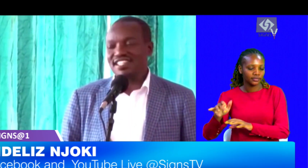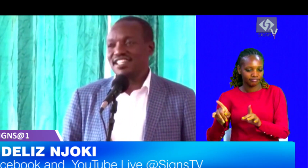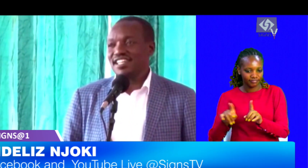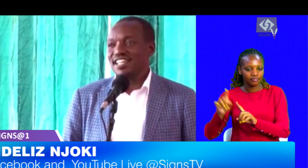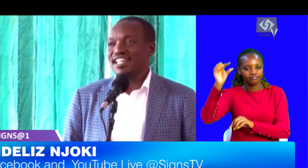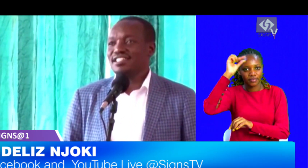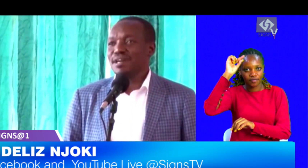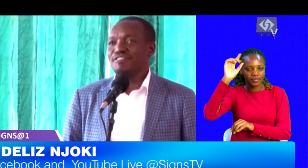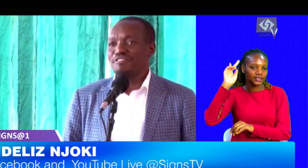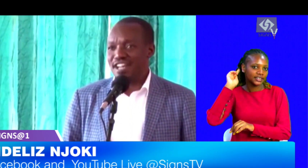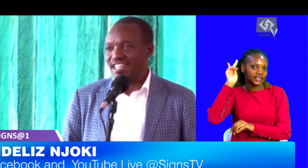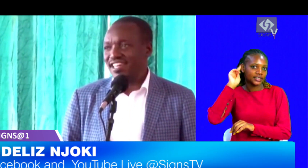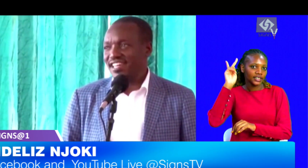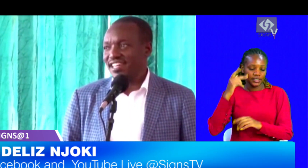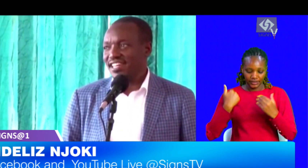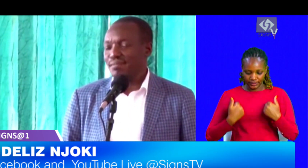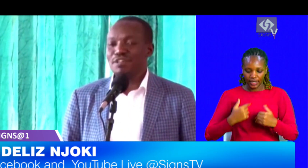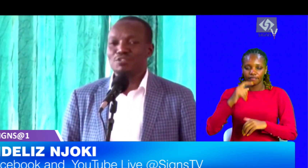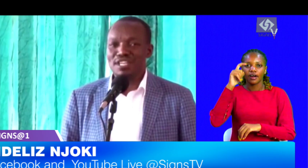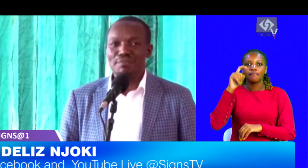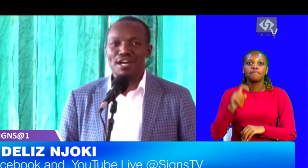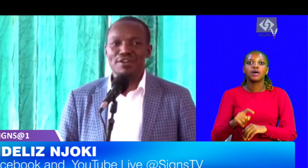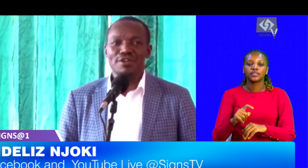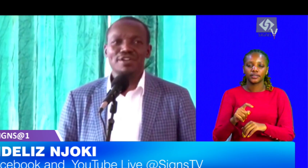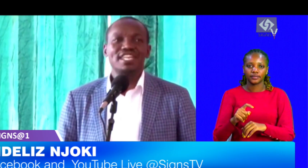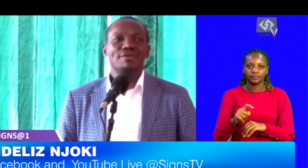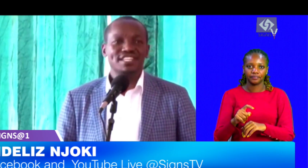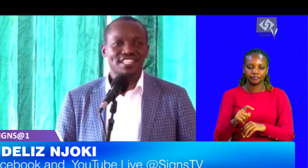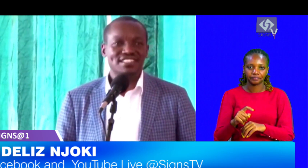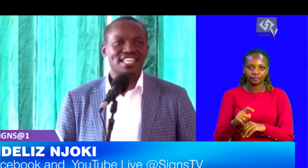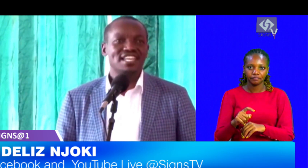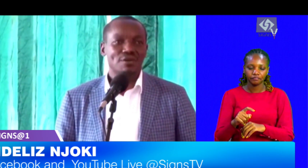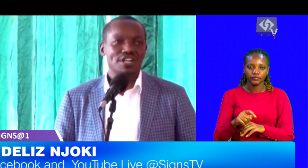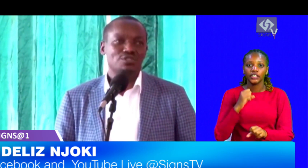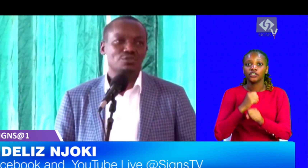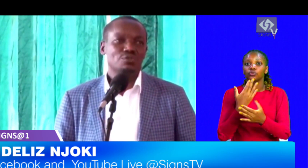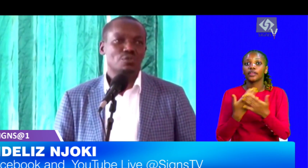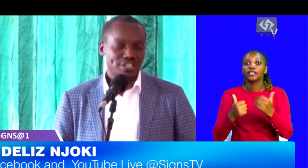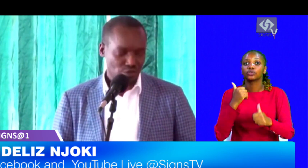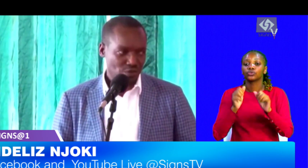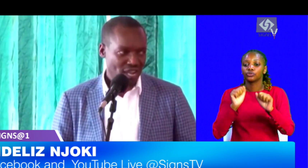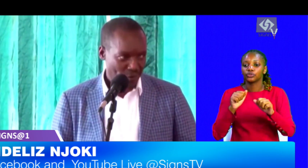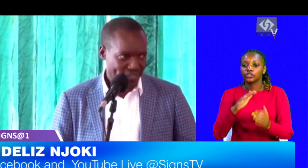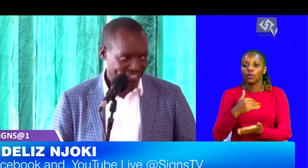Kisii lazima nifanye masuala ambayo yanaweza saidia watu wetu hapa